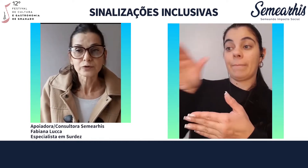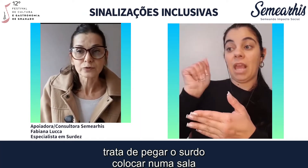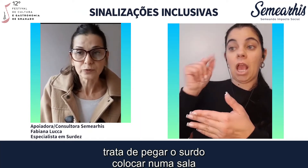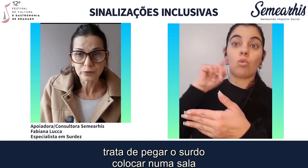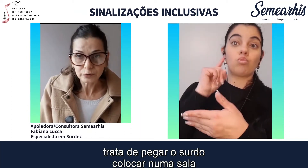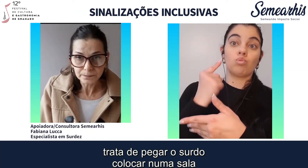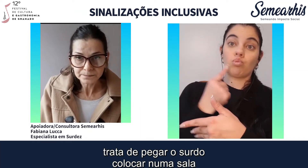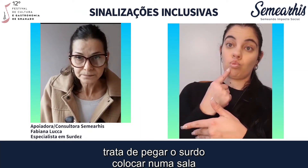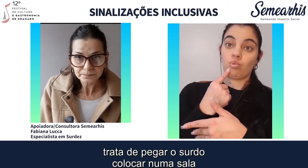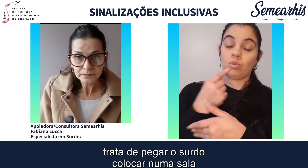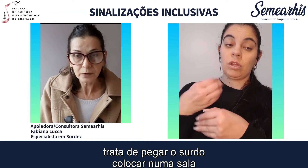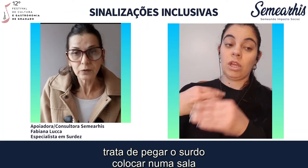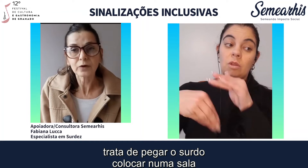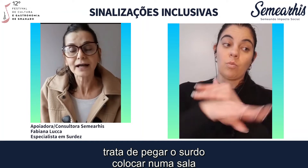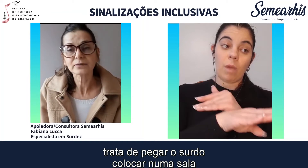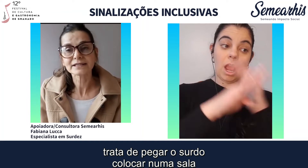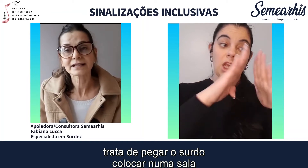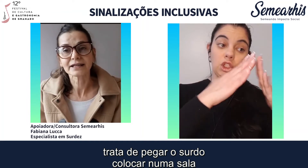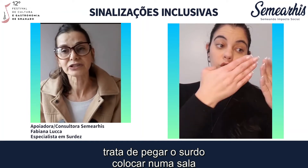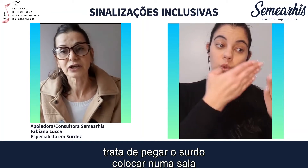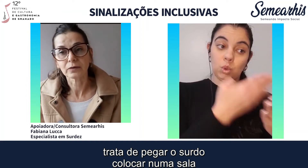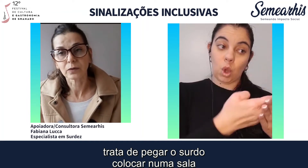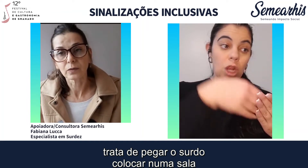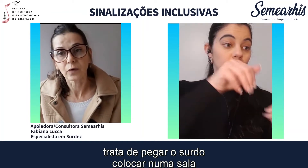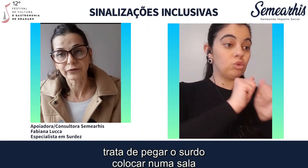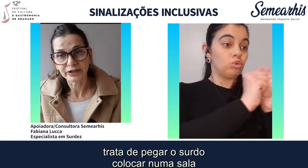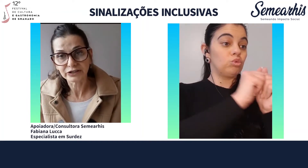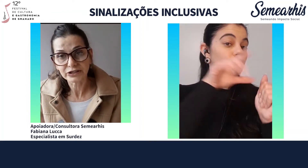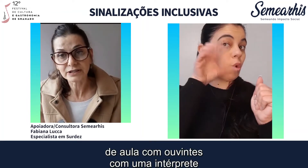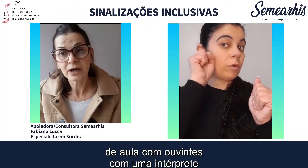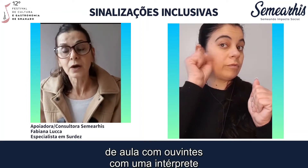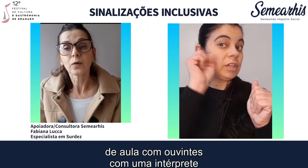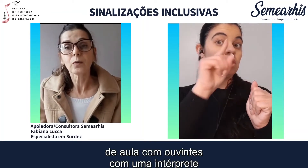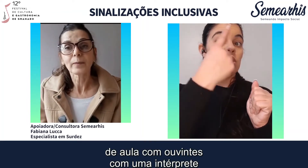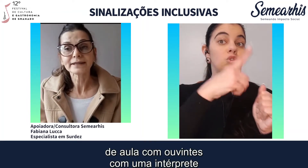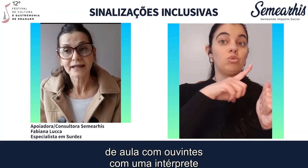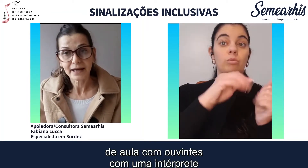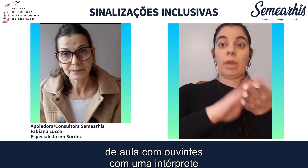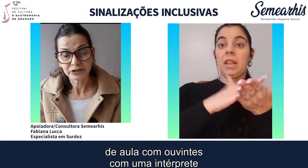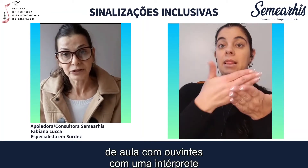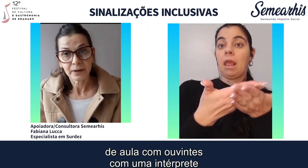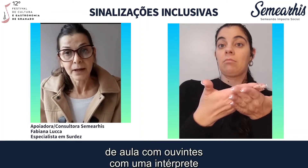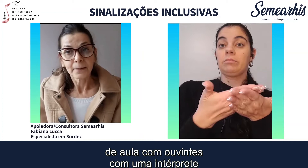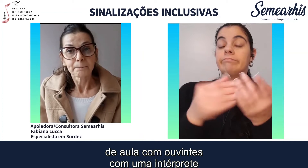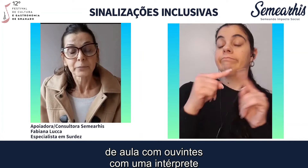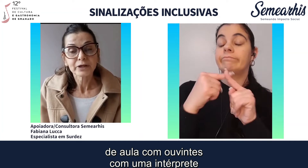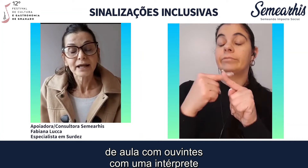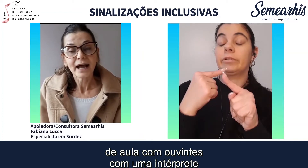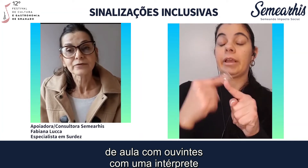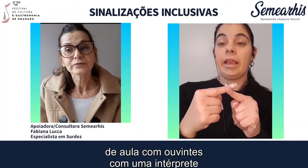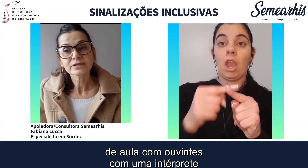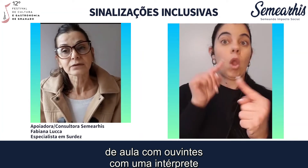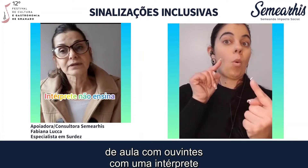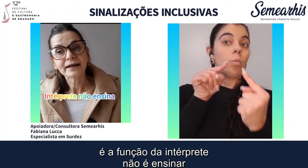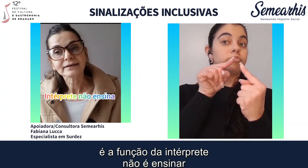pegar o surdo, colocar numa sala de aula com ouvintes, com uma intérprete, porque